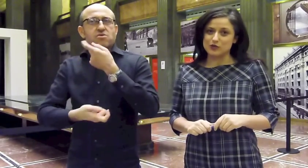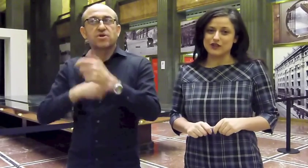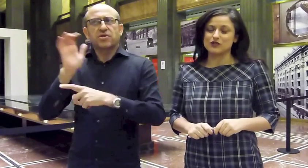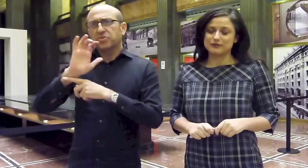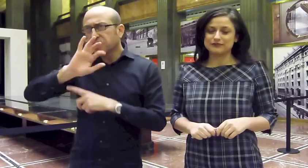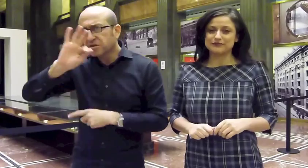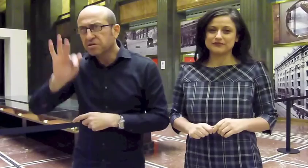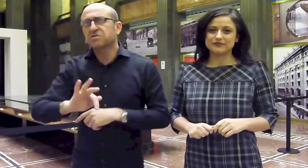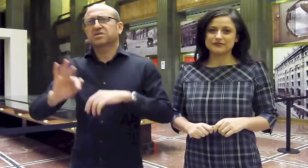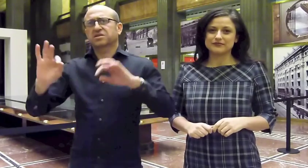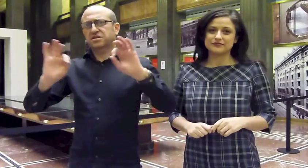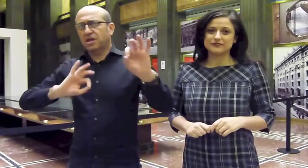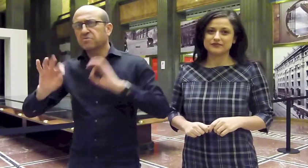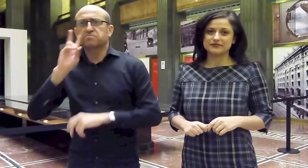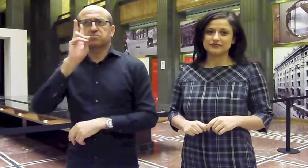a los museos.